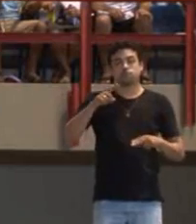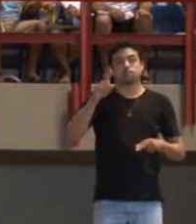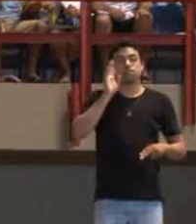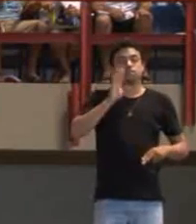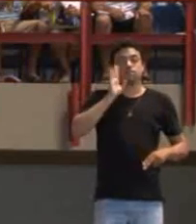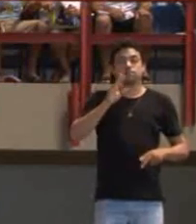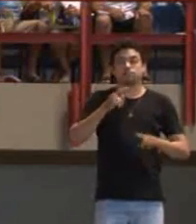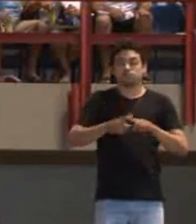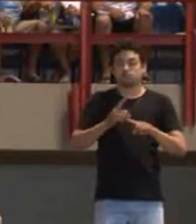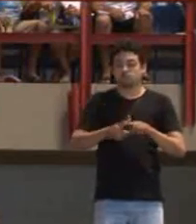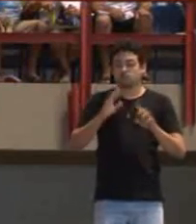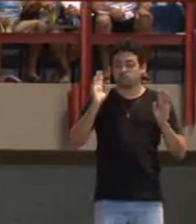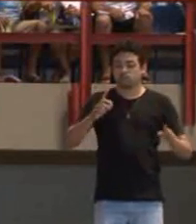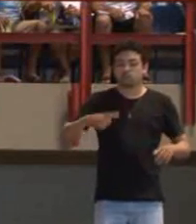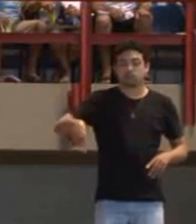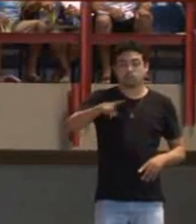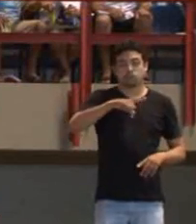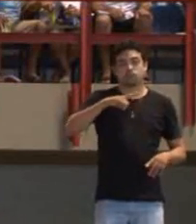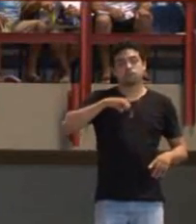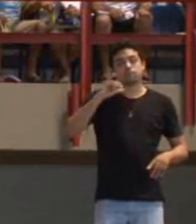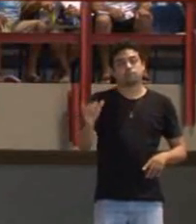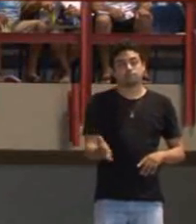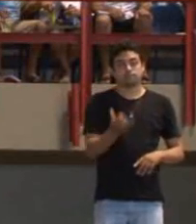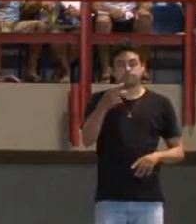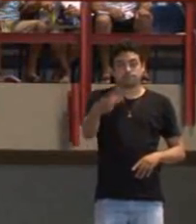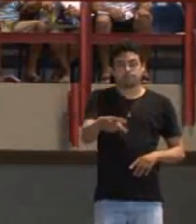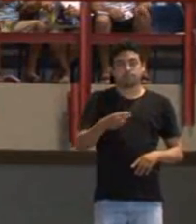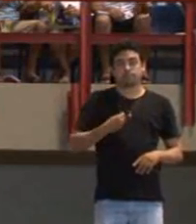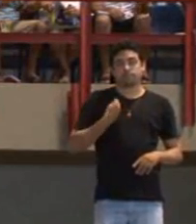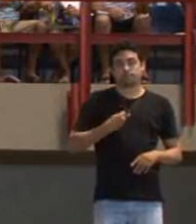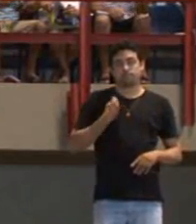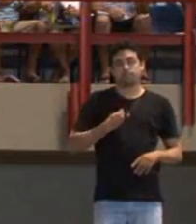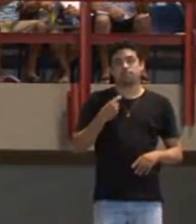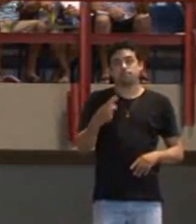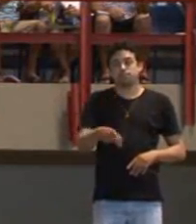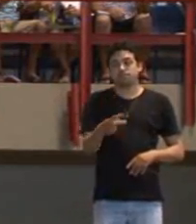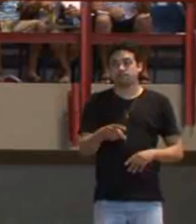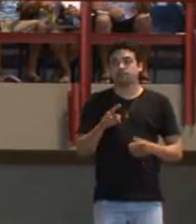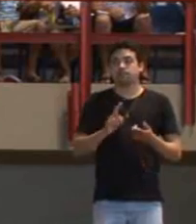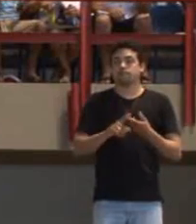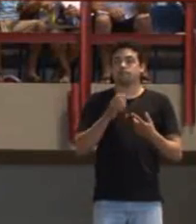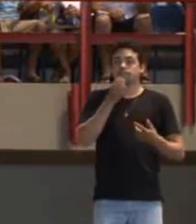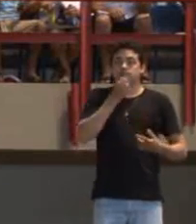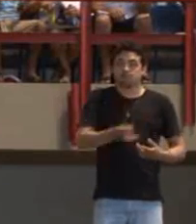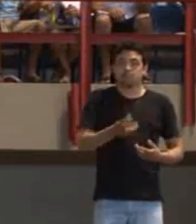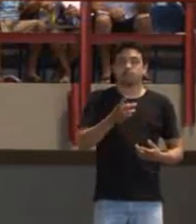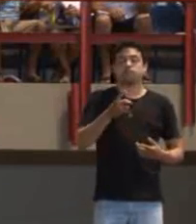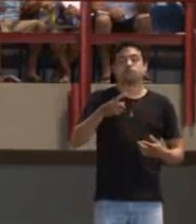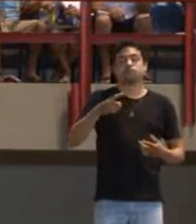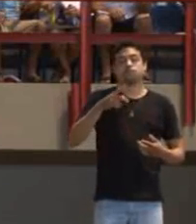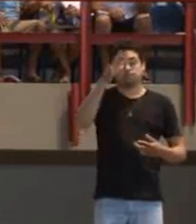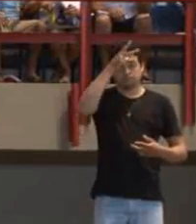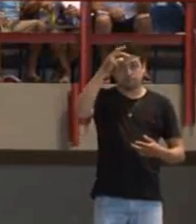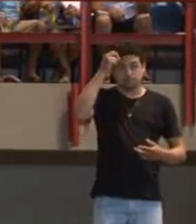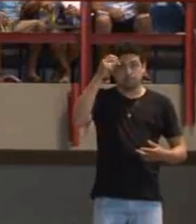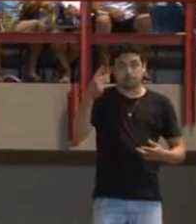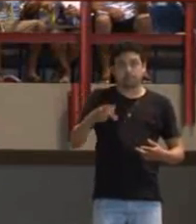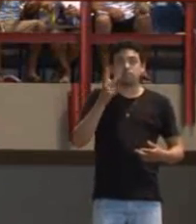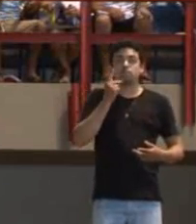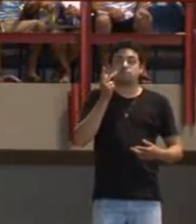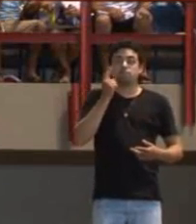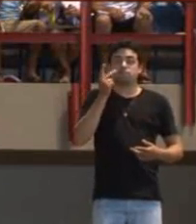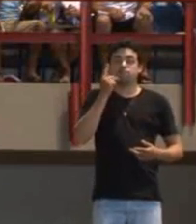muito legal que nós pudemos ter essa oportunidade aqui, esse momento. Né? Muito legal que a Prefeitura de Fortaleza